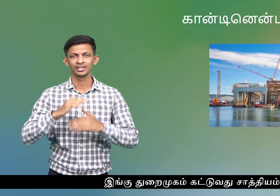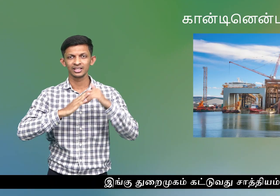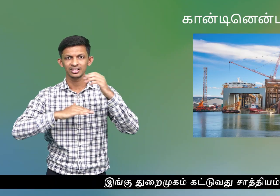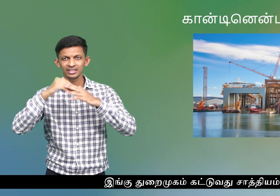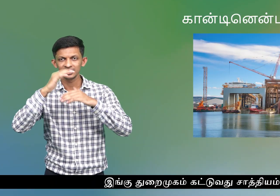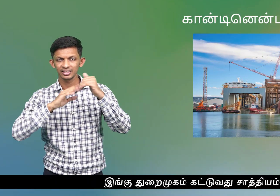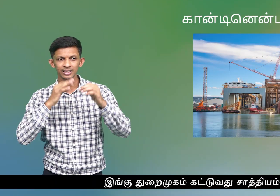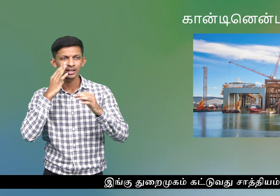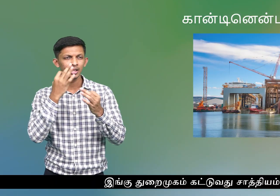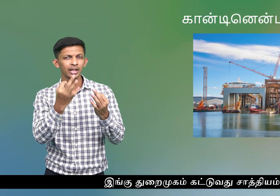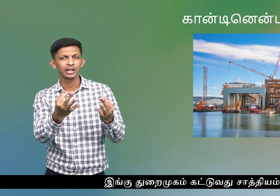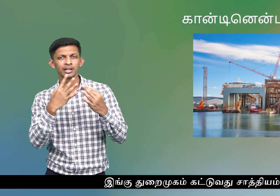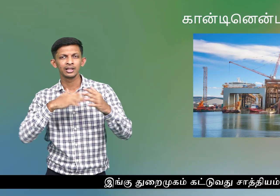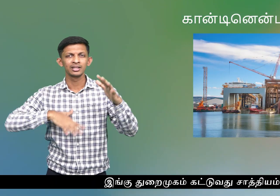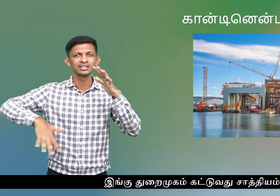இங்கு துறைமுகம் காட்டுவது சாத்தியம்.